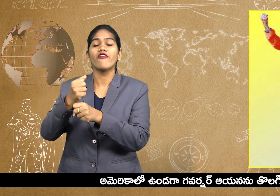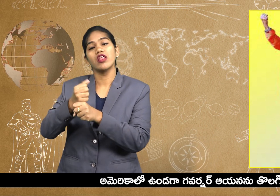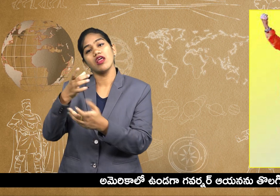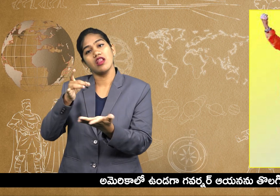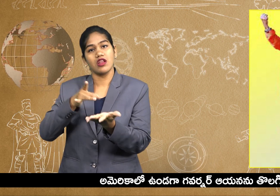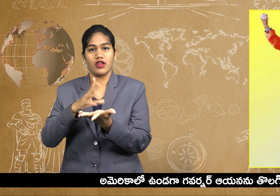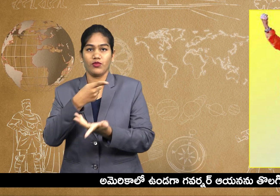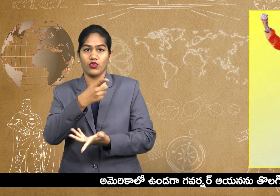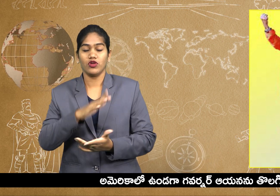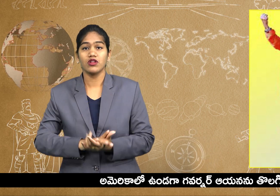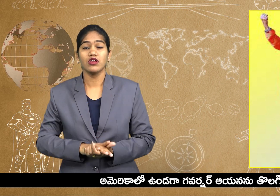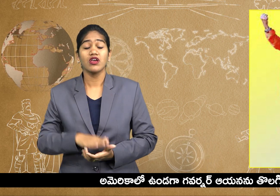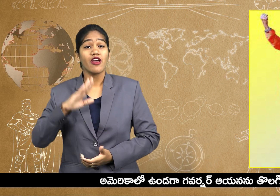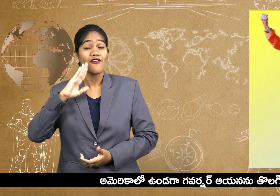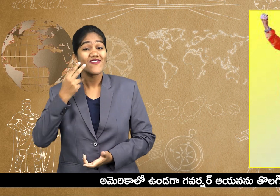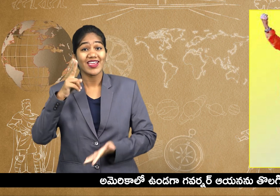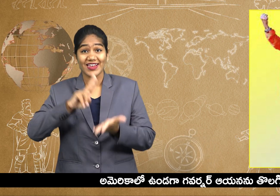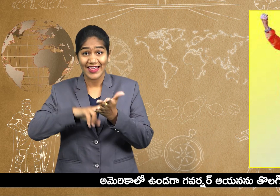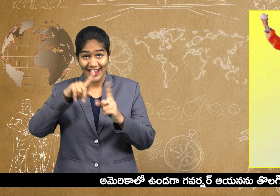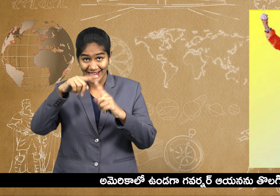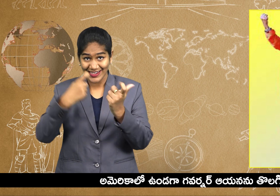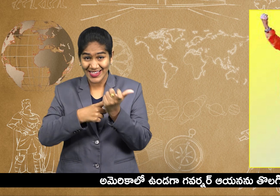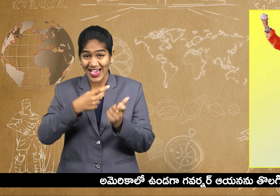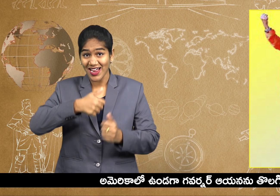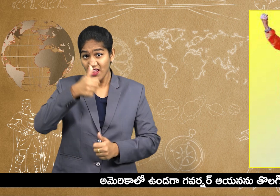అమెరికాలో ఉండగా గవర్నర్ ఆయన్ని తొలగించారు.